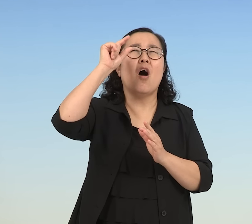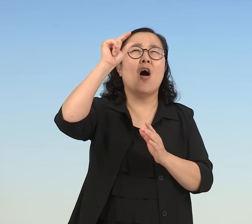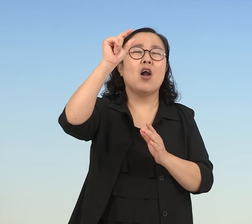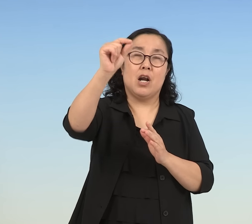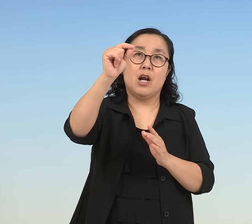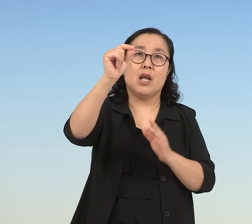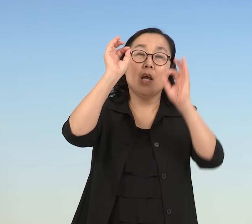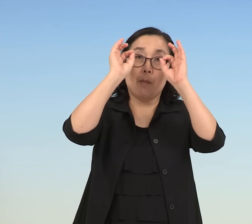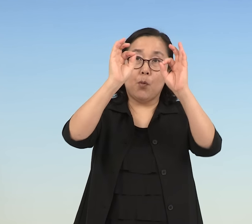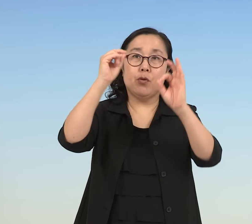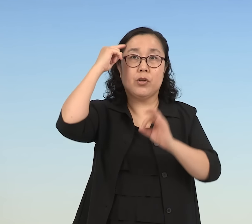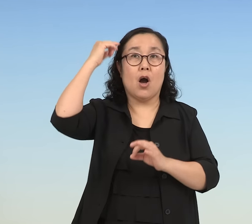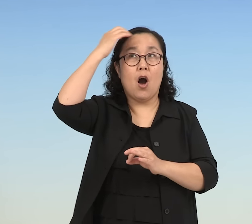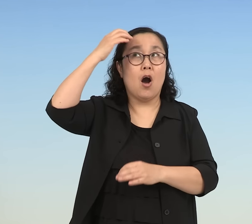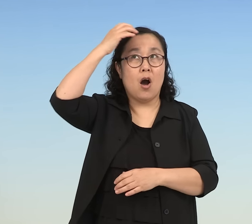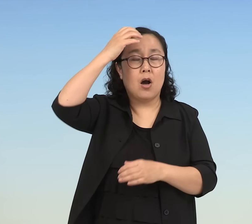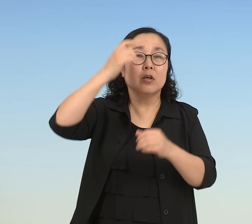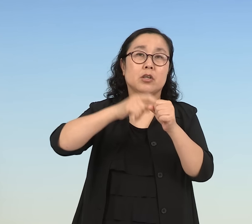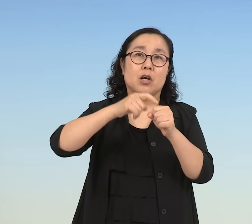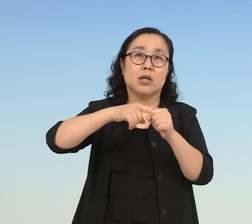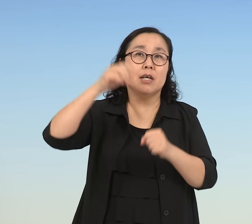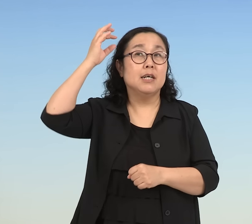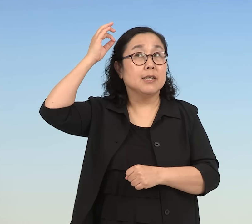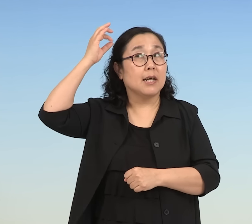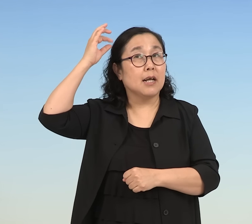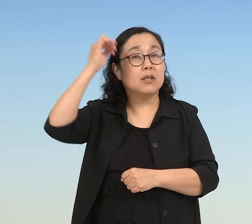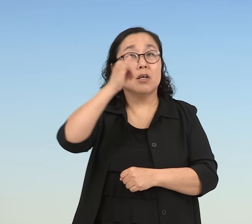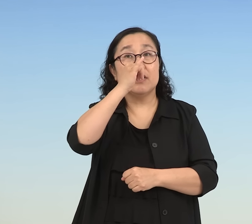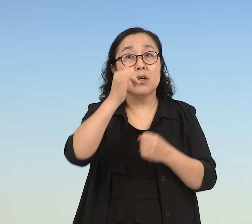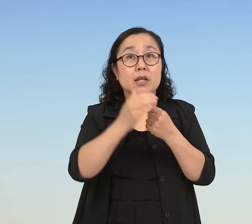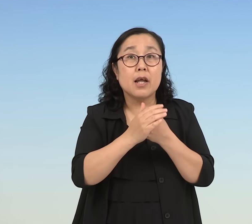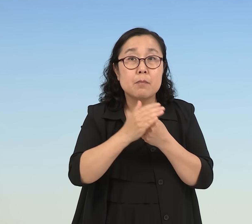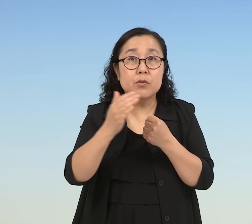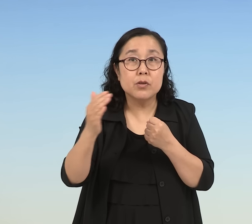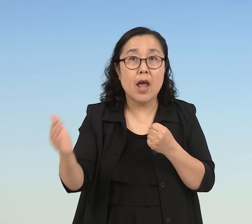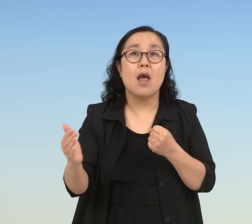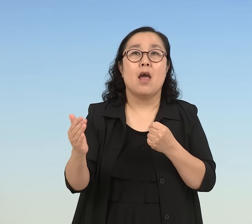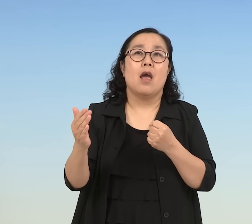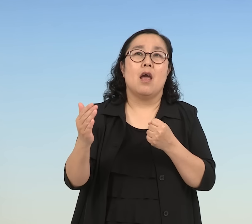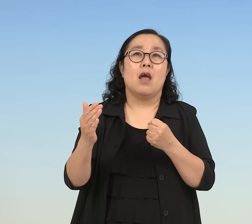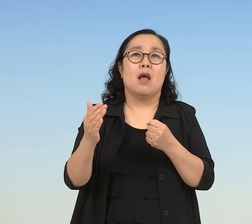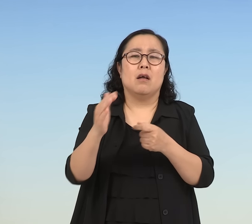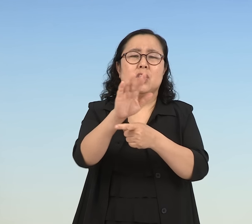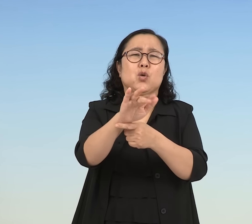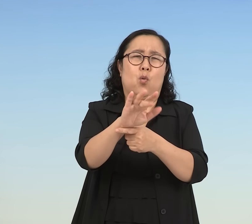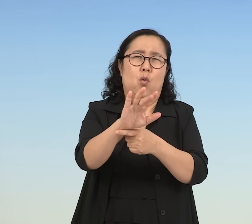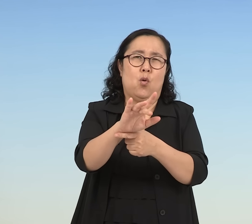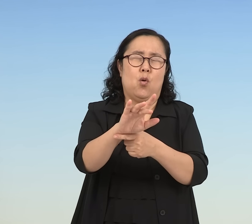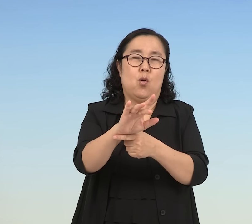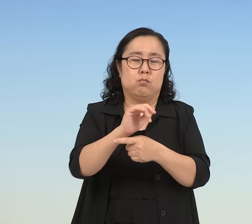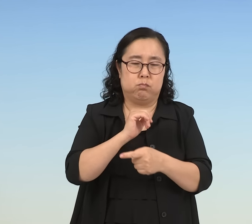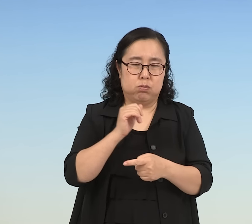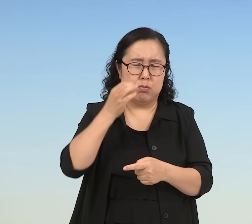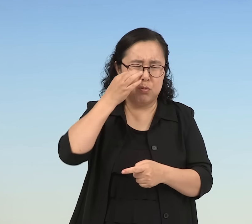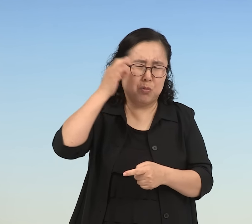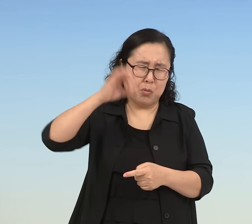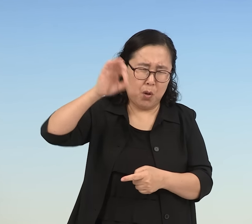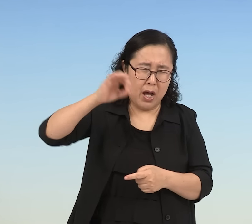있는 영적인 상상력이 있었기 때문에 그 시골 초라한 목동 다윗이 왕이 될 수 있었다. 제가